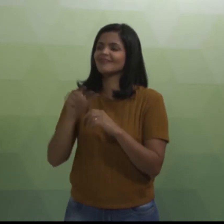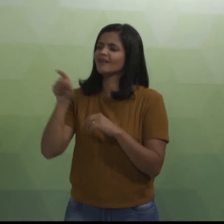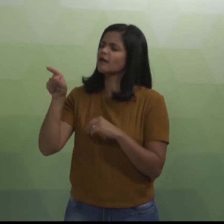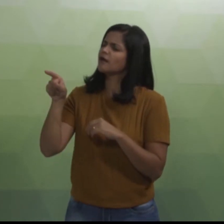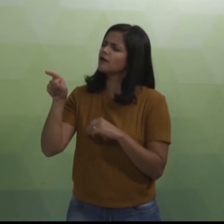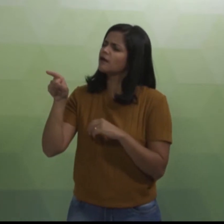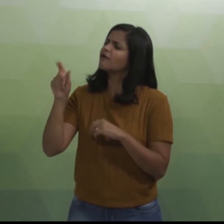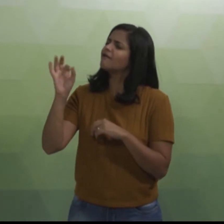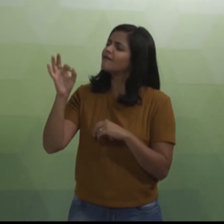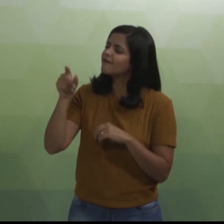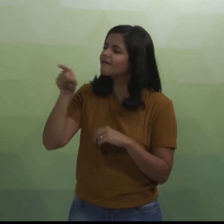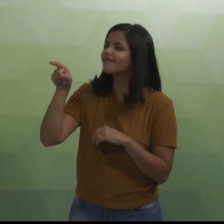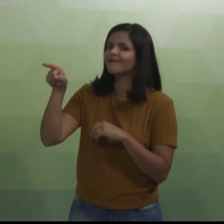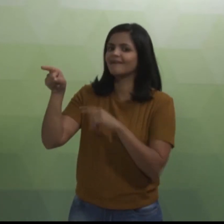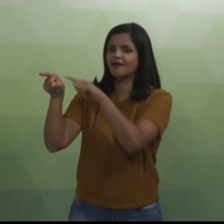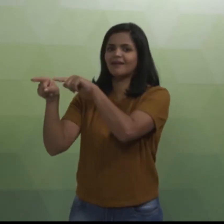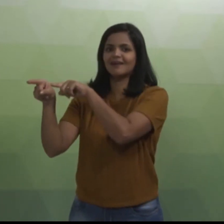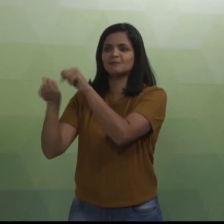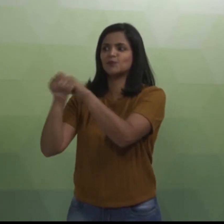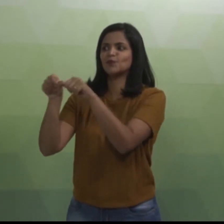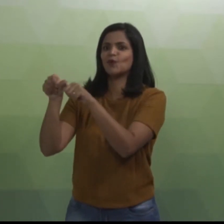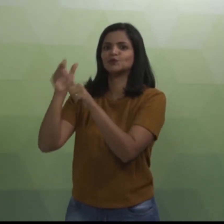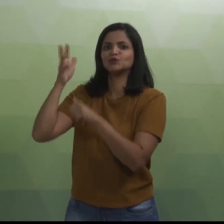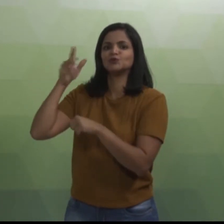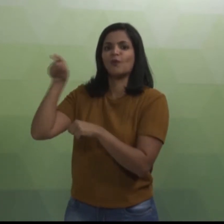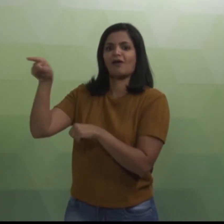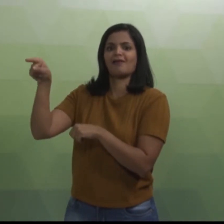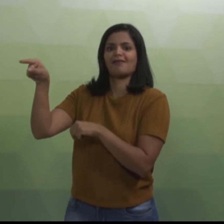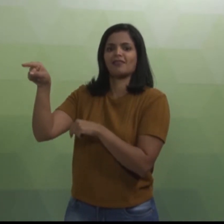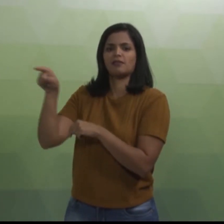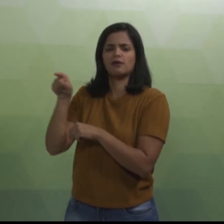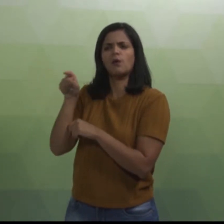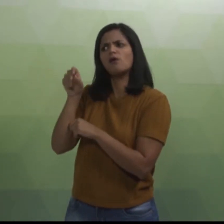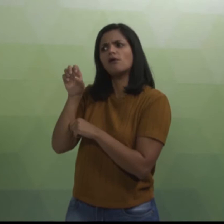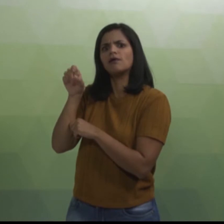legal. Aí, se eu quero conversar com outra pessoa do outro lado, eu faço isso.